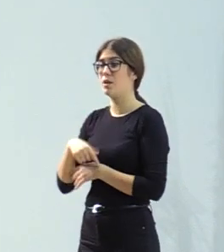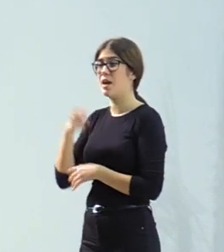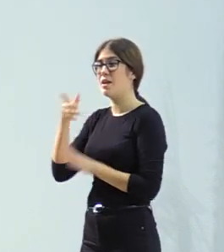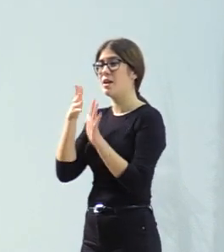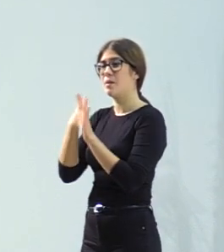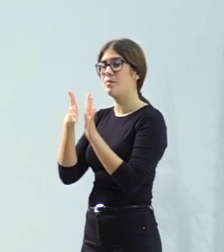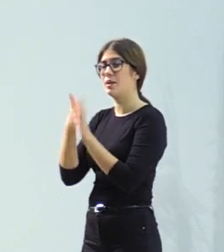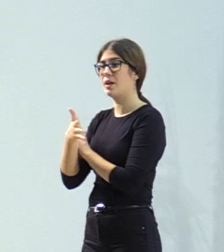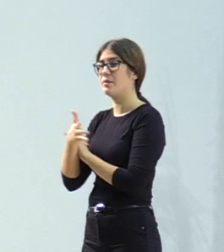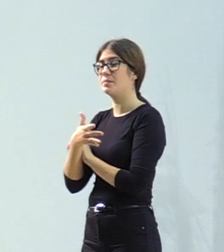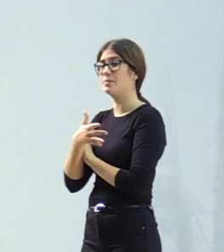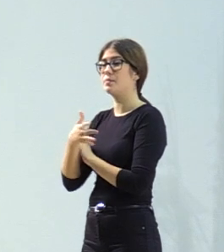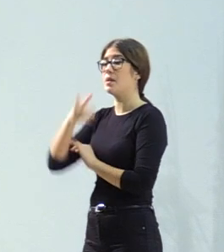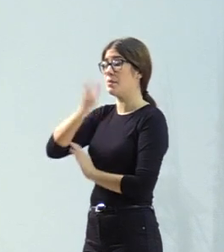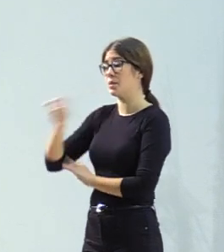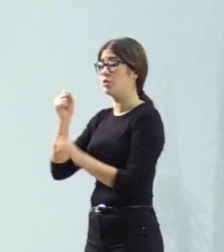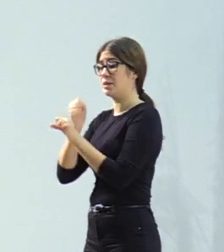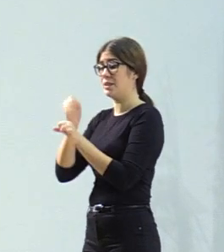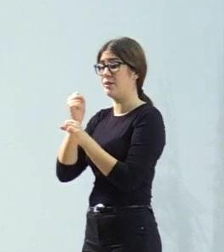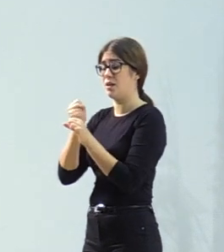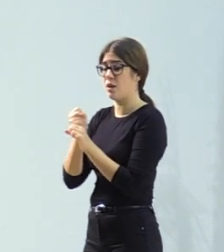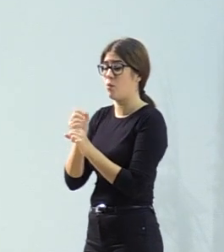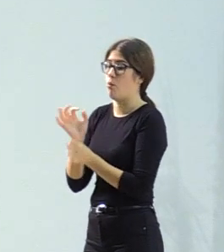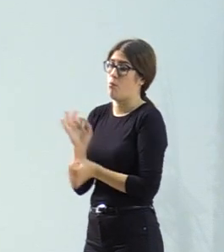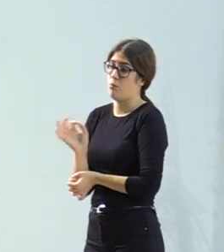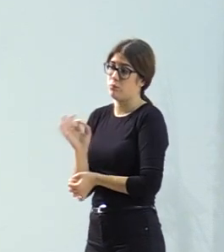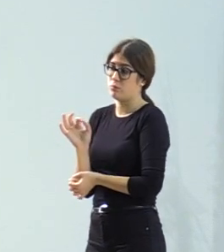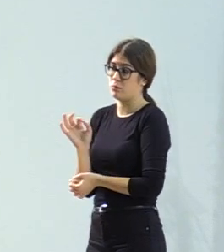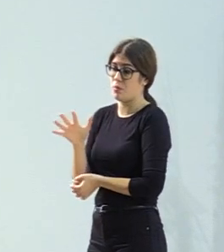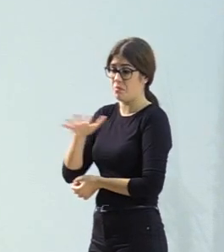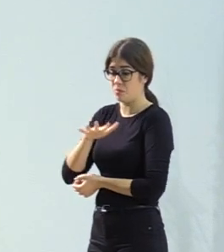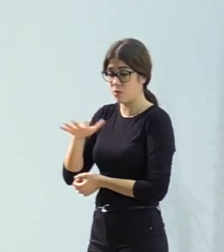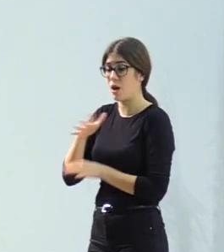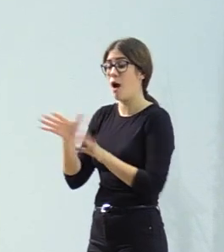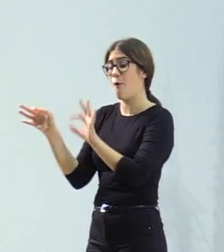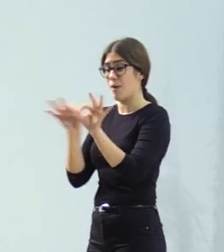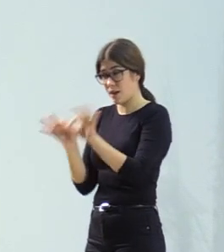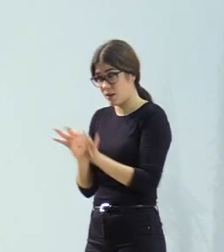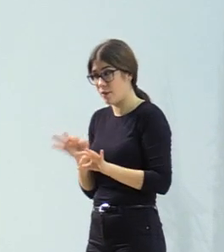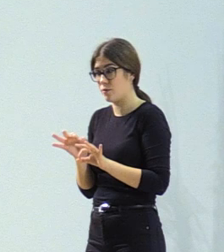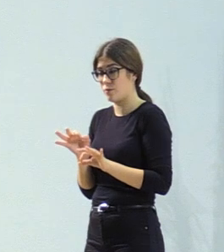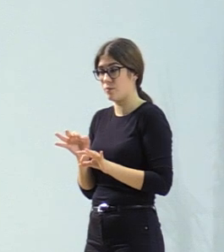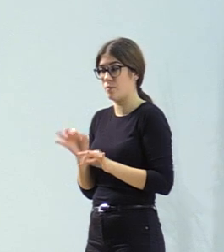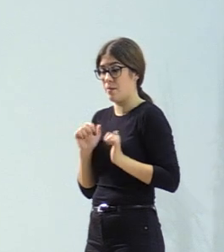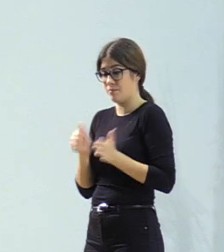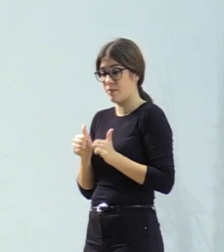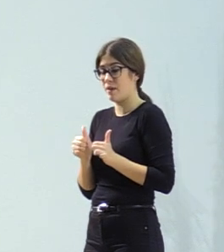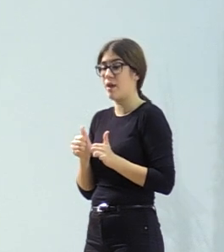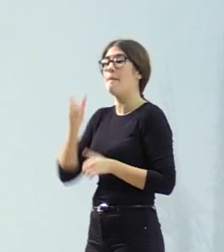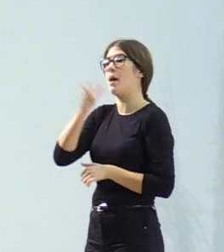nuevo precariado, o de donde tiene que salir toda esta organización, es la gente que tiene ahora los